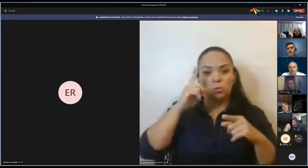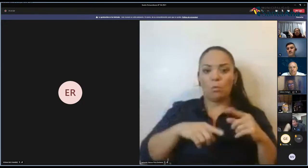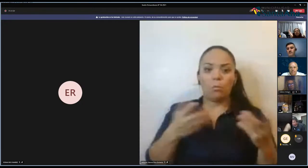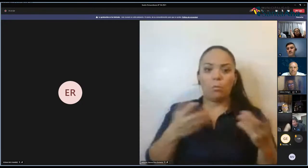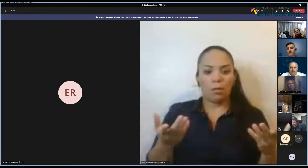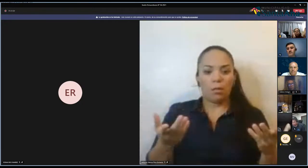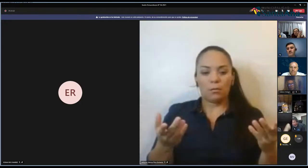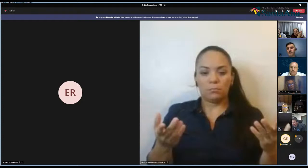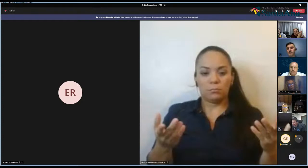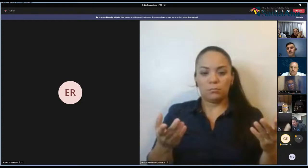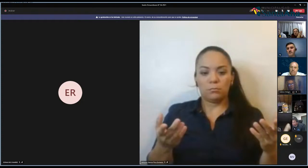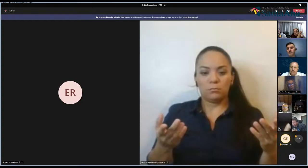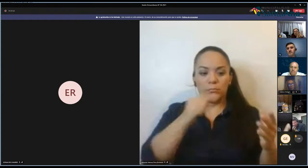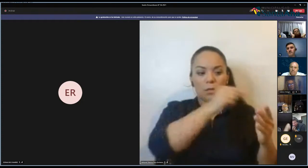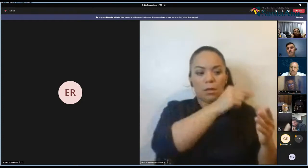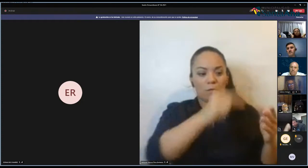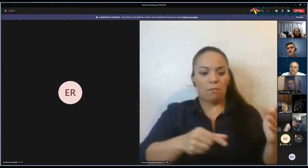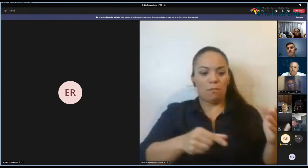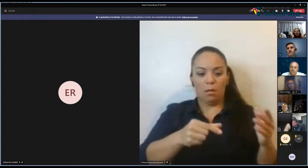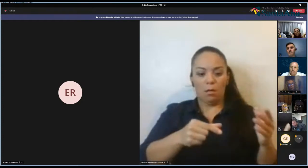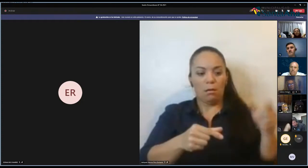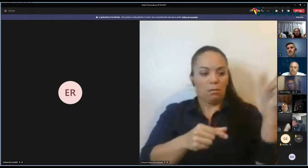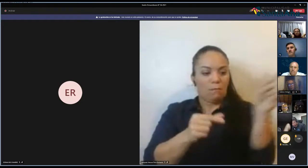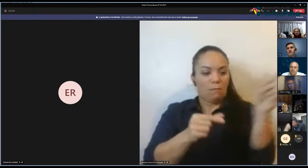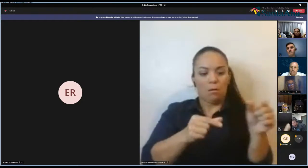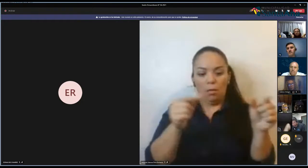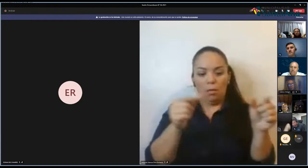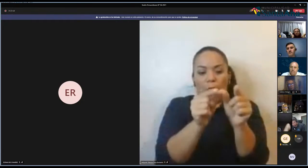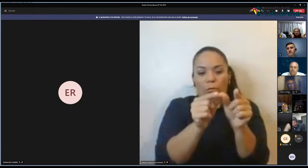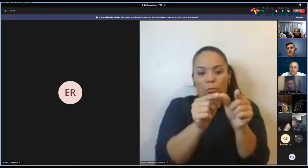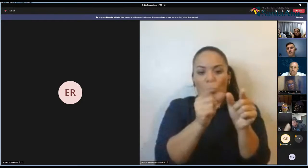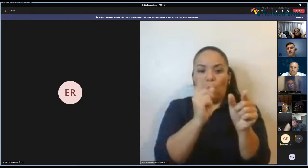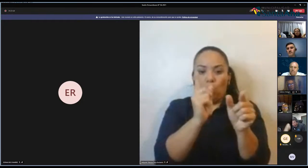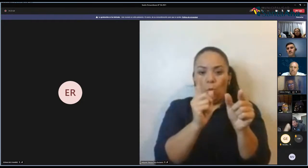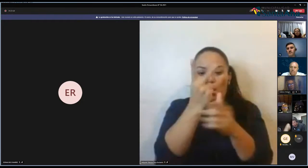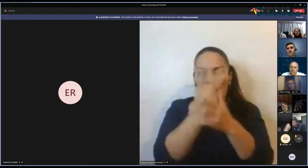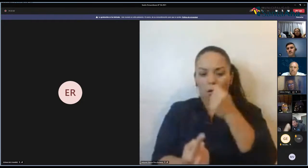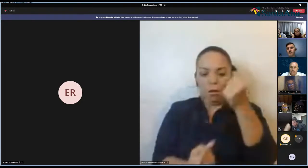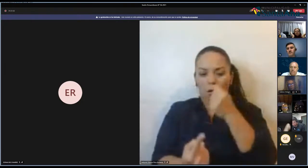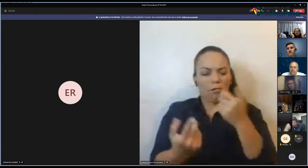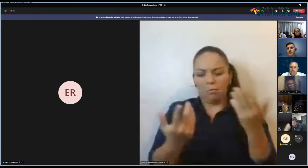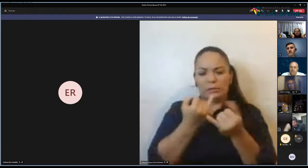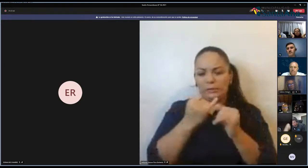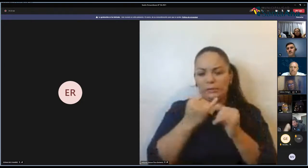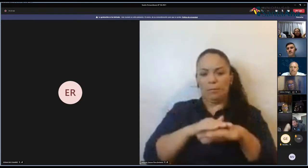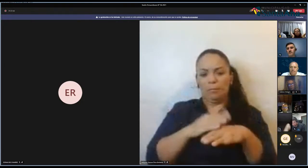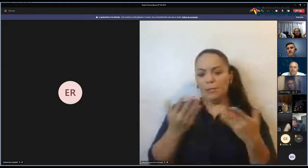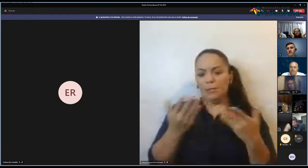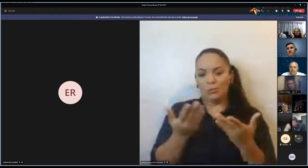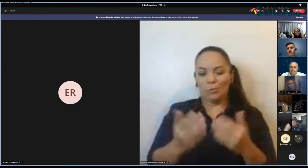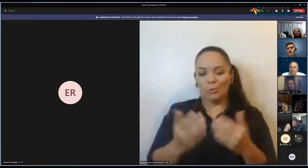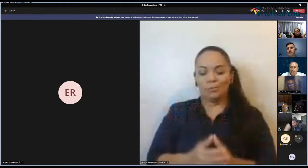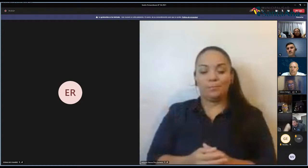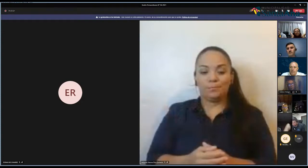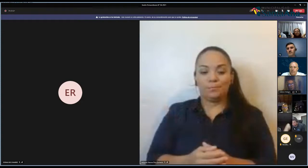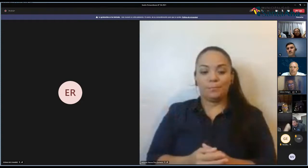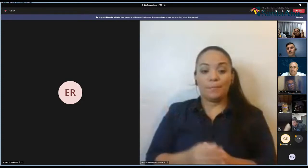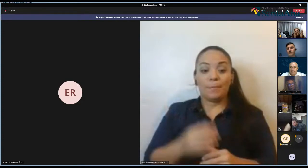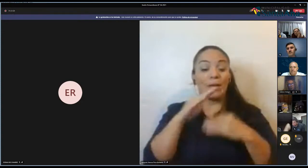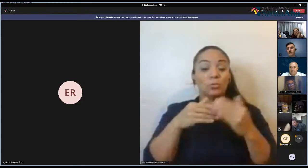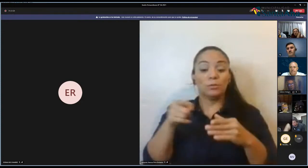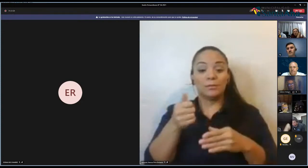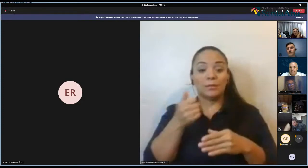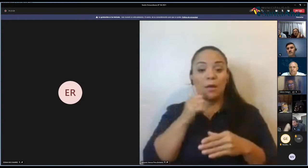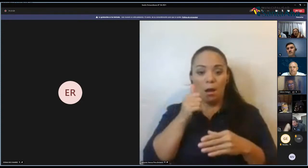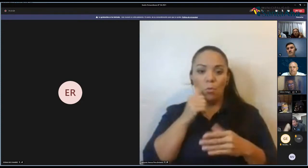y unirlas tengo un permiso de alguien entonces para que todas esas aguas me las canalicen